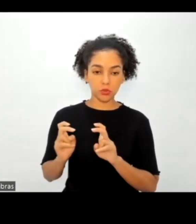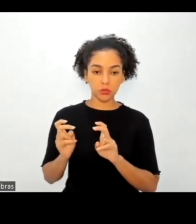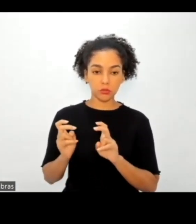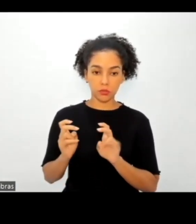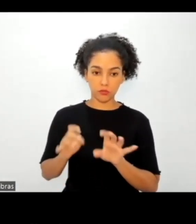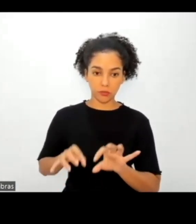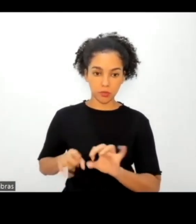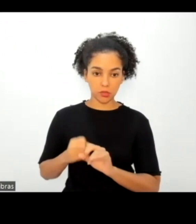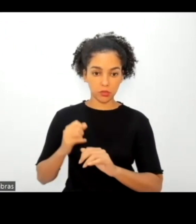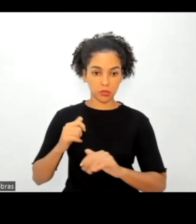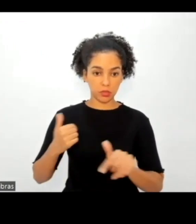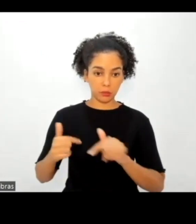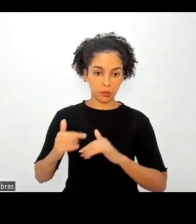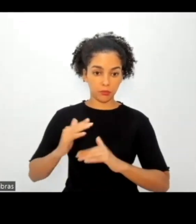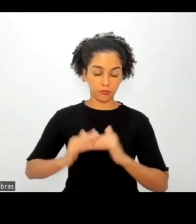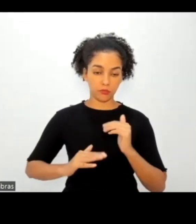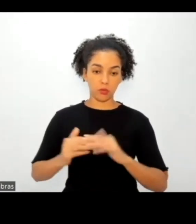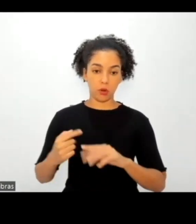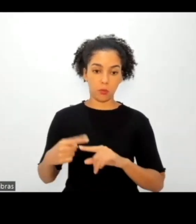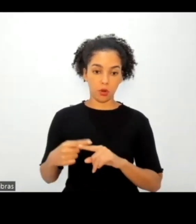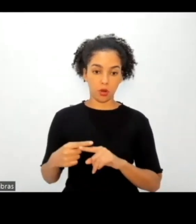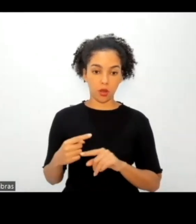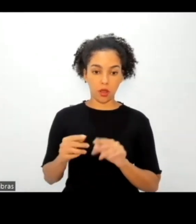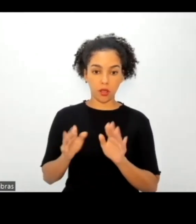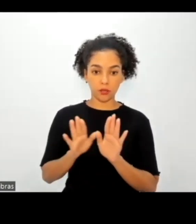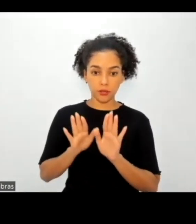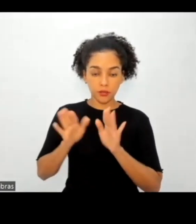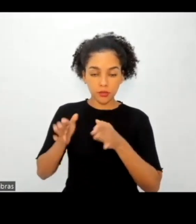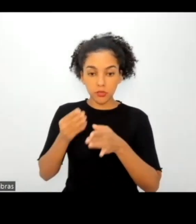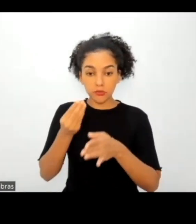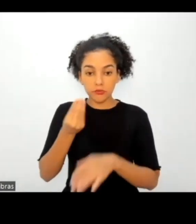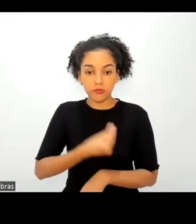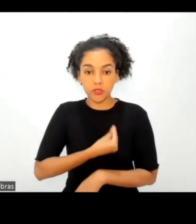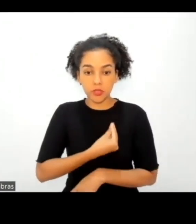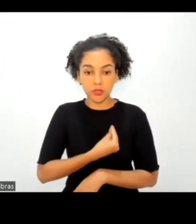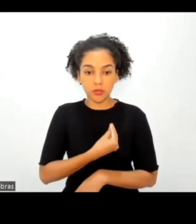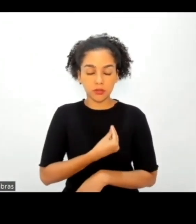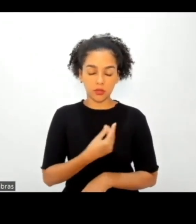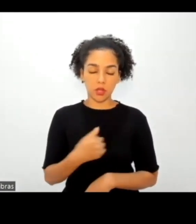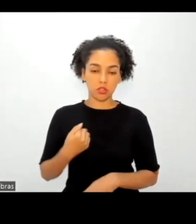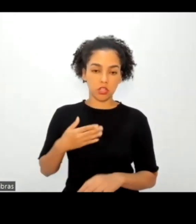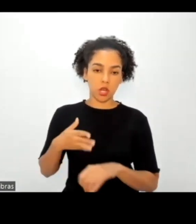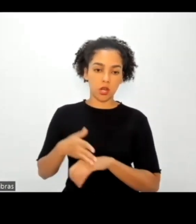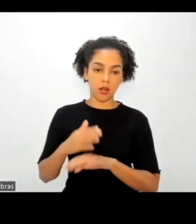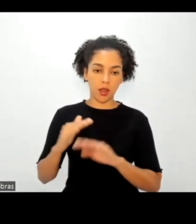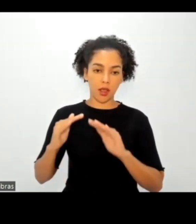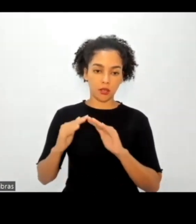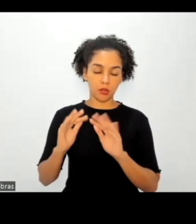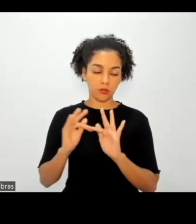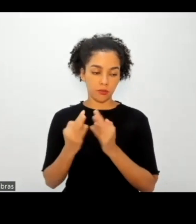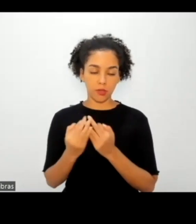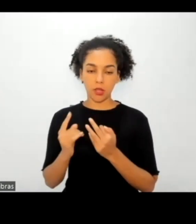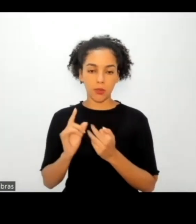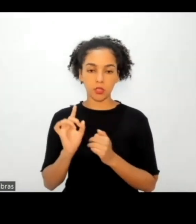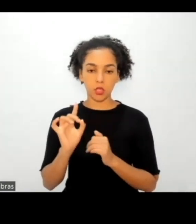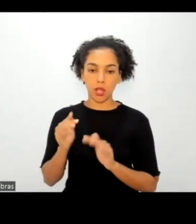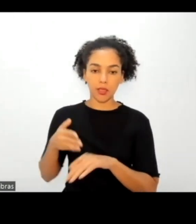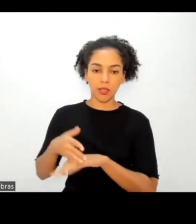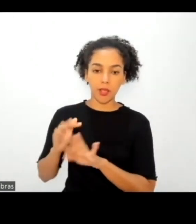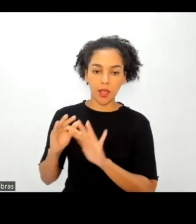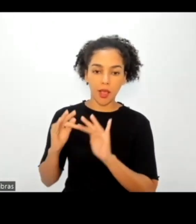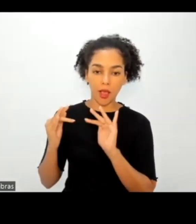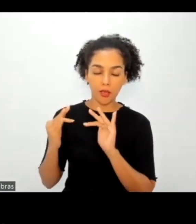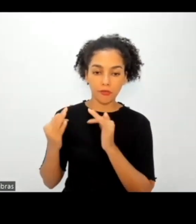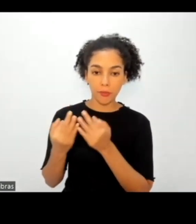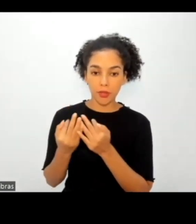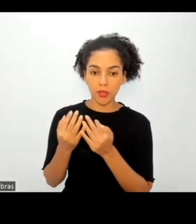do trabalho profissional, porque a gente lida com vidas. Quando a gente entra na casa de uma família, a gente não está só entrando na casa, quando a gente vai fazer uma visita, né? A gente